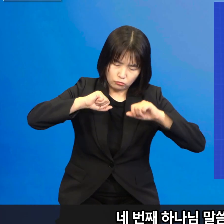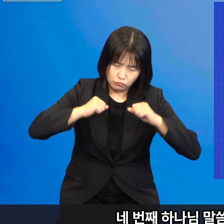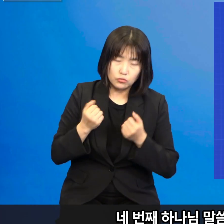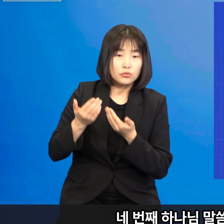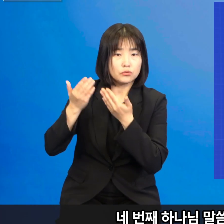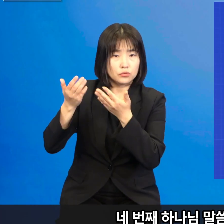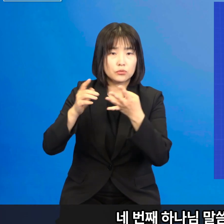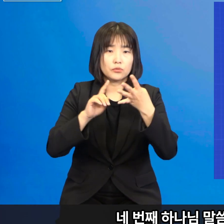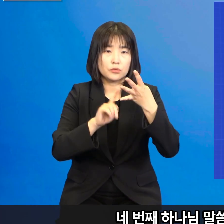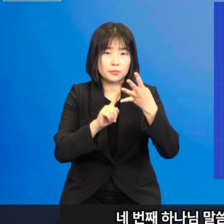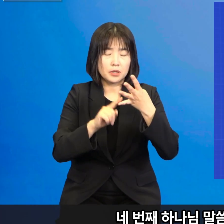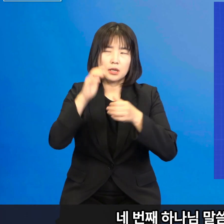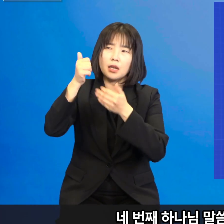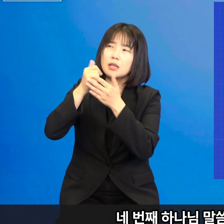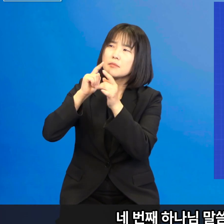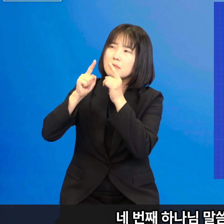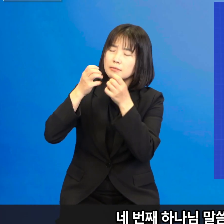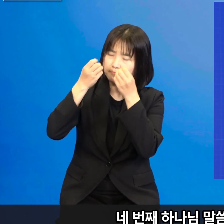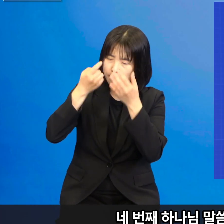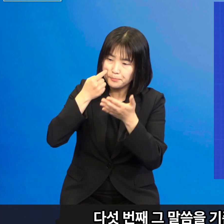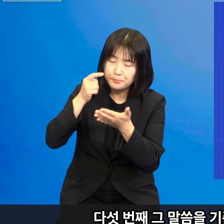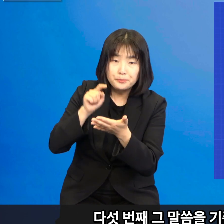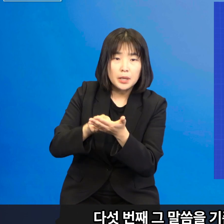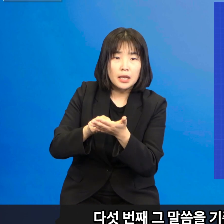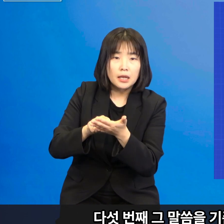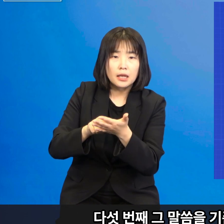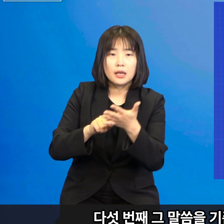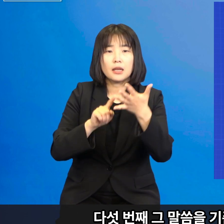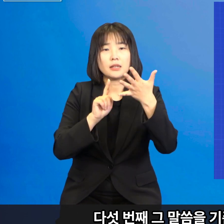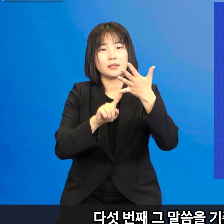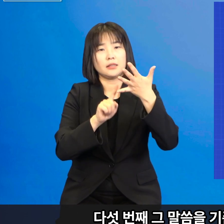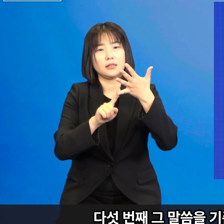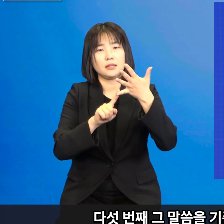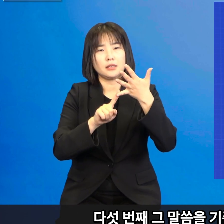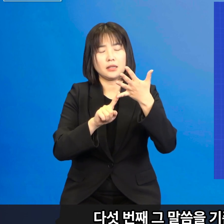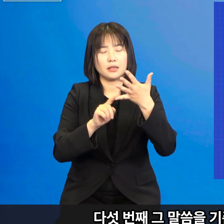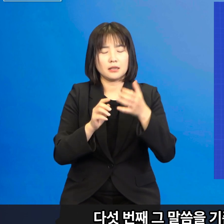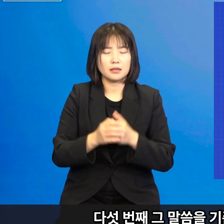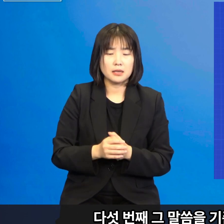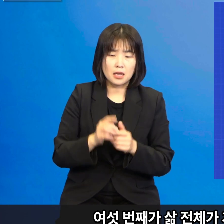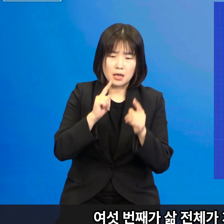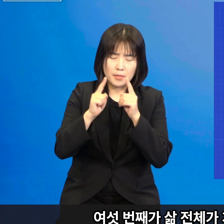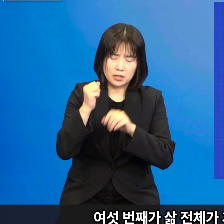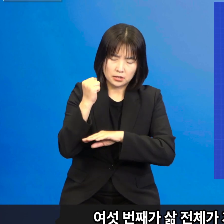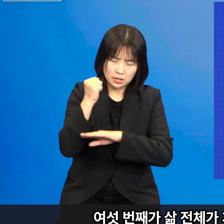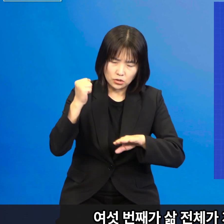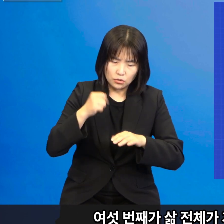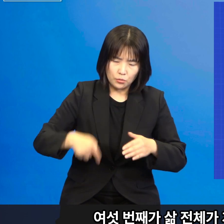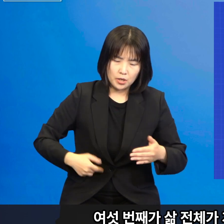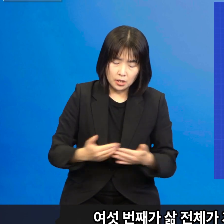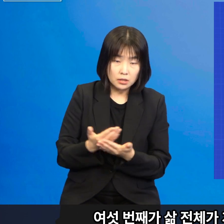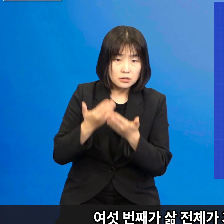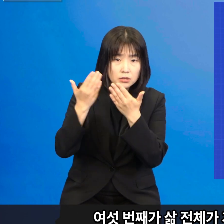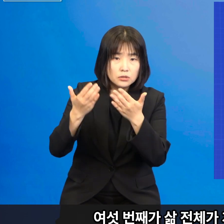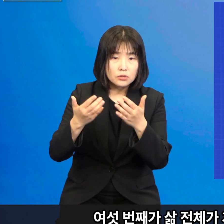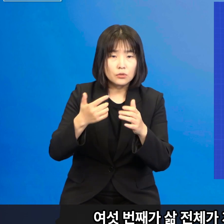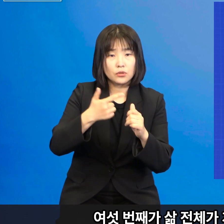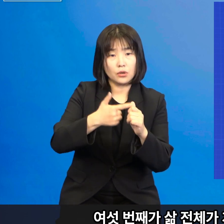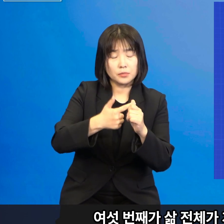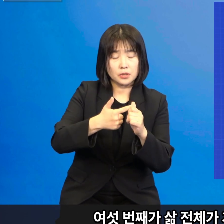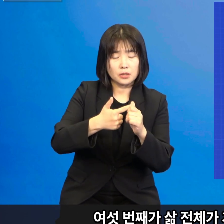네 번째, 하나님 말씀을 새롭게 발견하여, 다섯 번째, 그 말씀을 기준으로 하여 회개를 하고, 여섯 번째가 삶